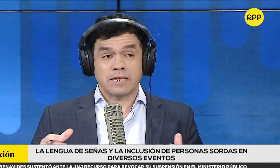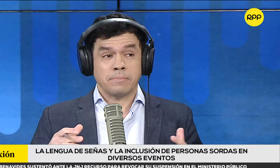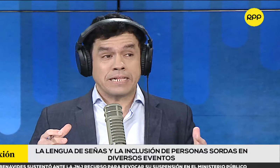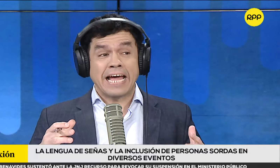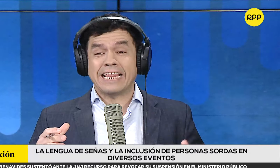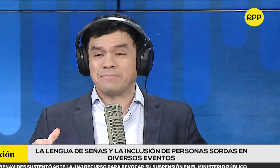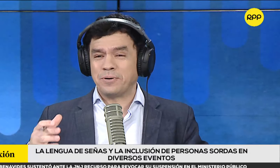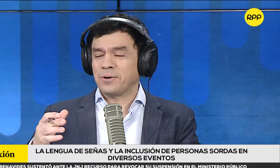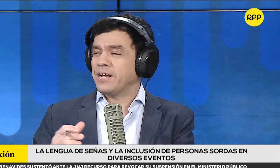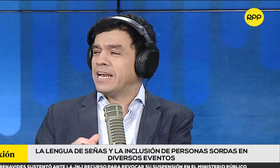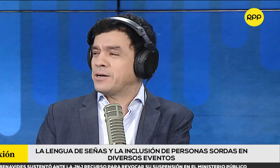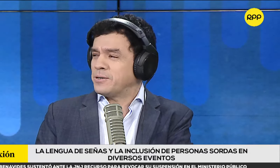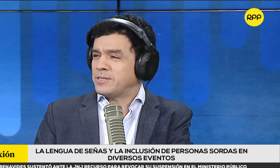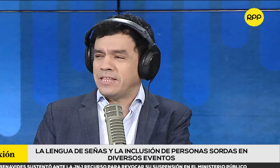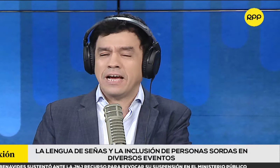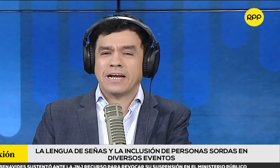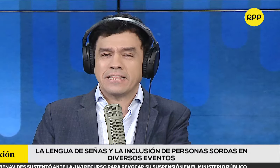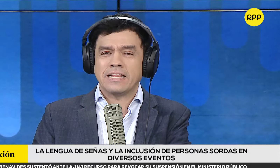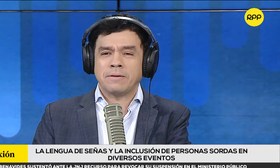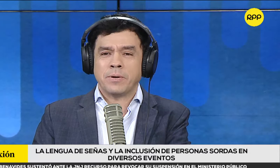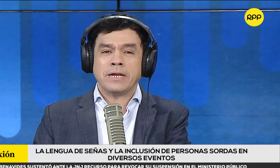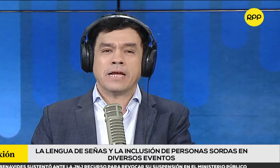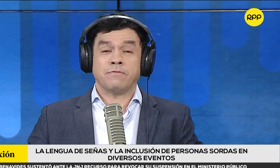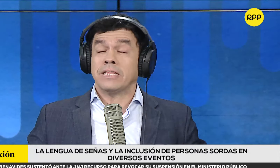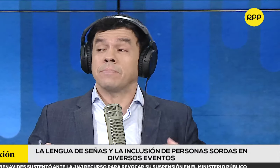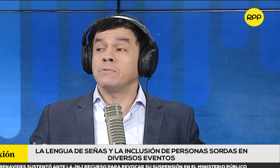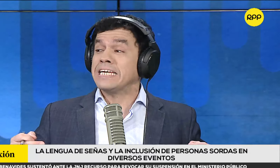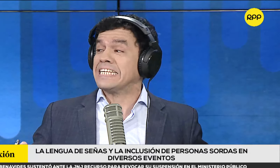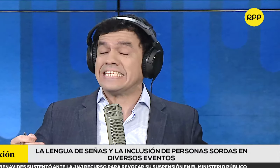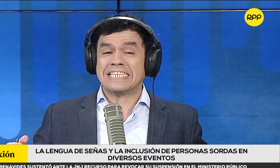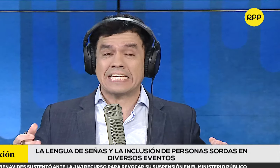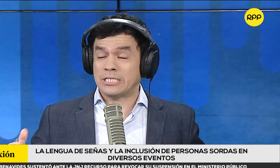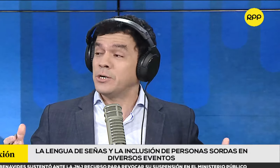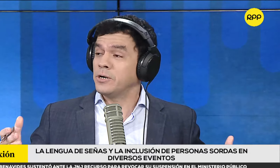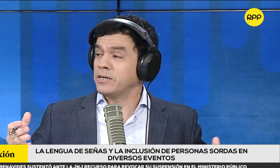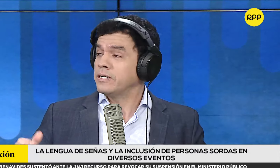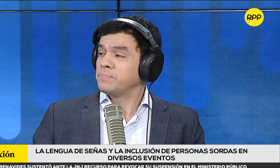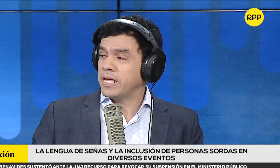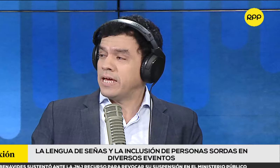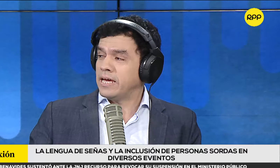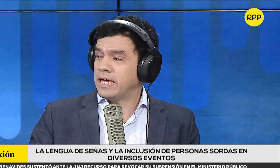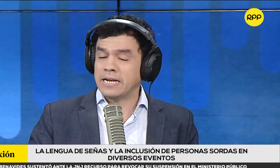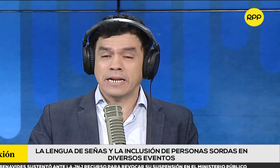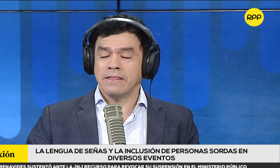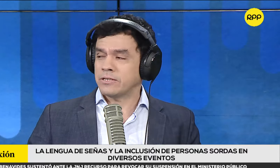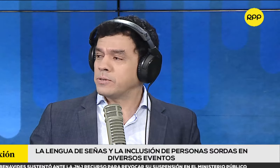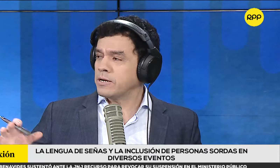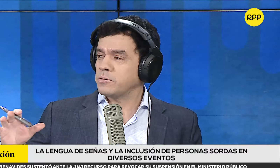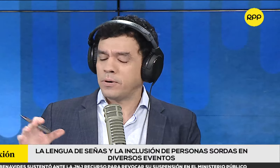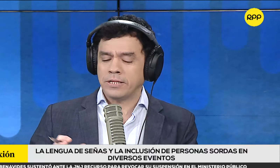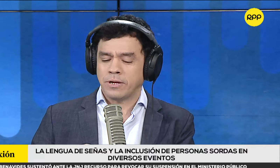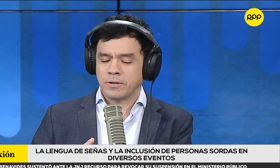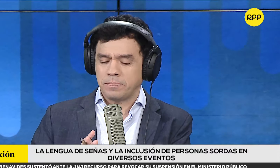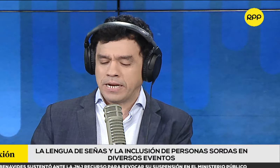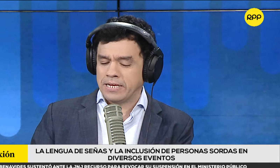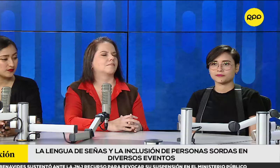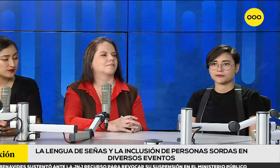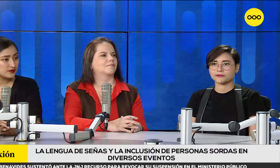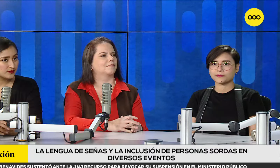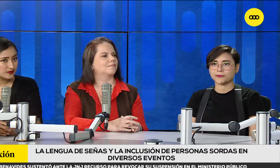interpretada por la conocida cantante peruana, que fue también una sensación en redes. Cuéntanos un poquito de tu experiencia, Adel.